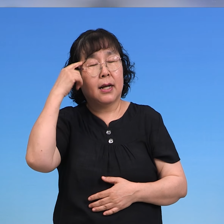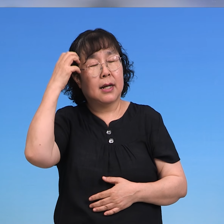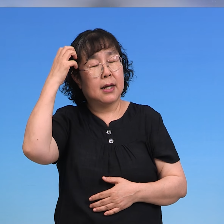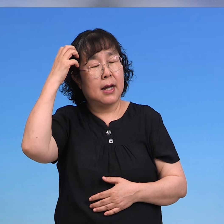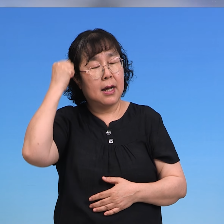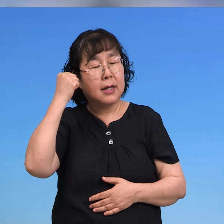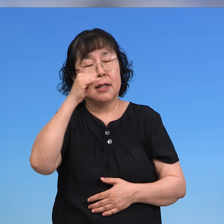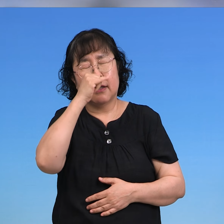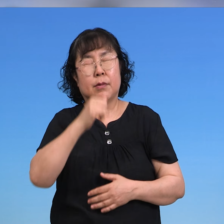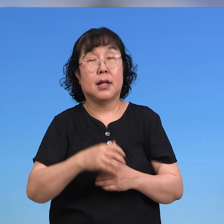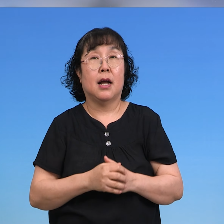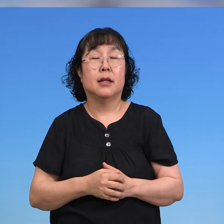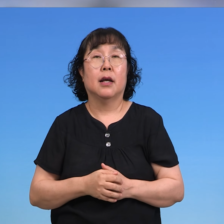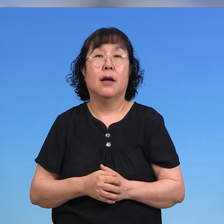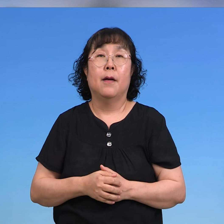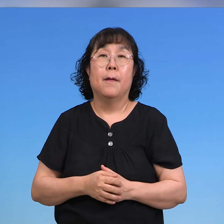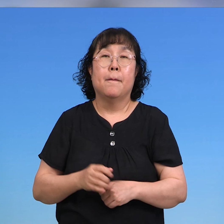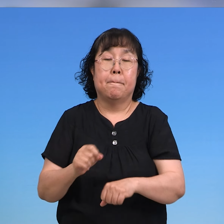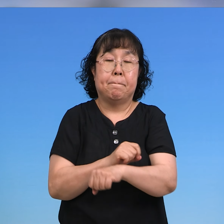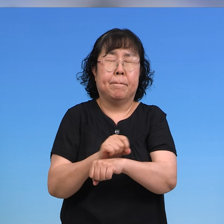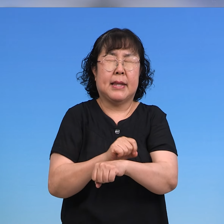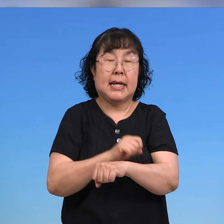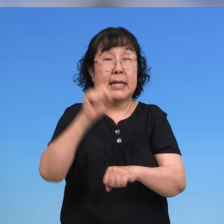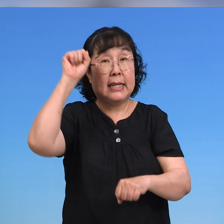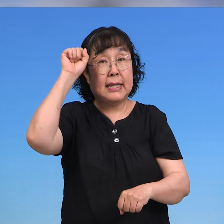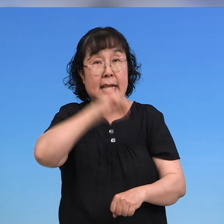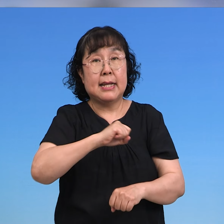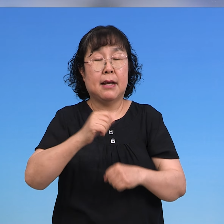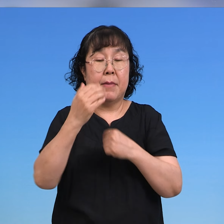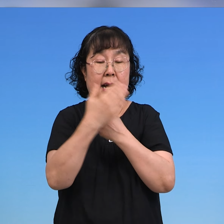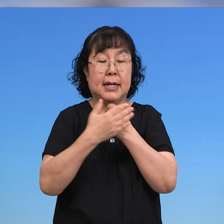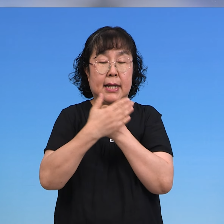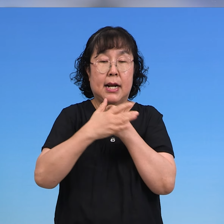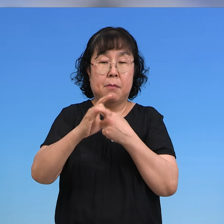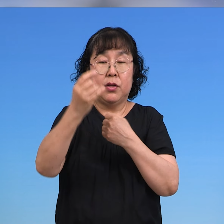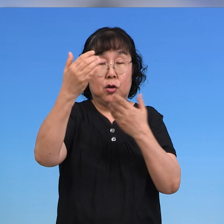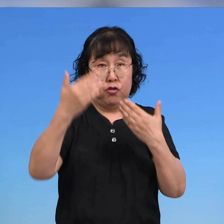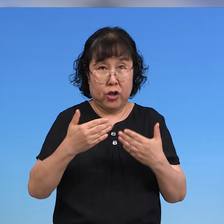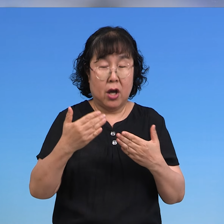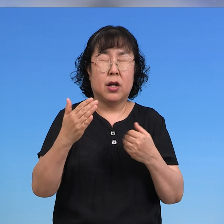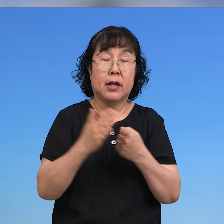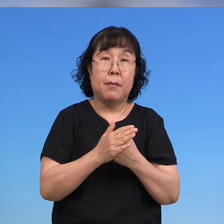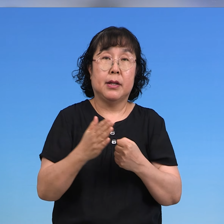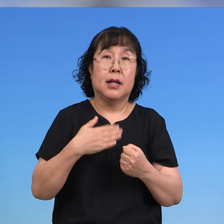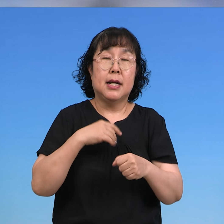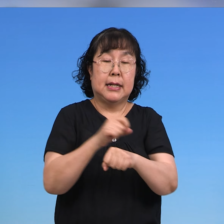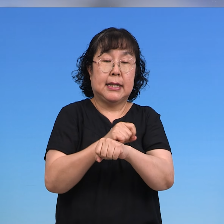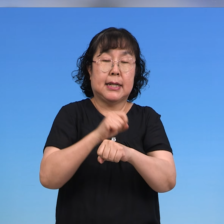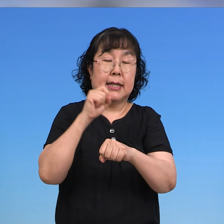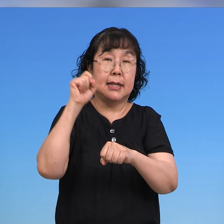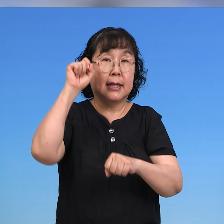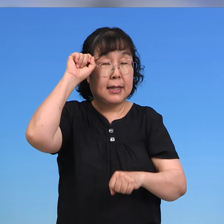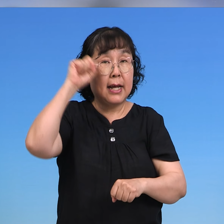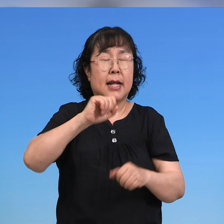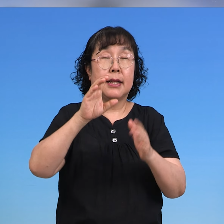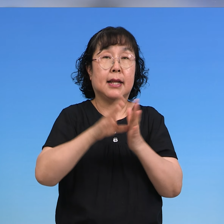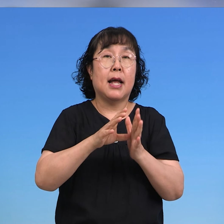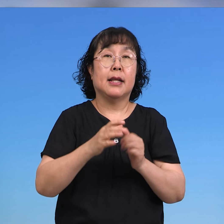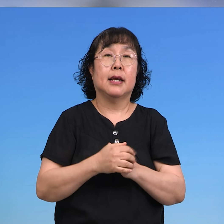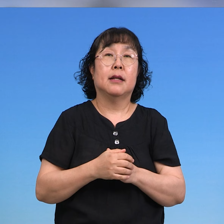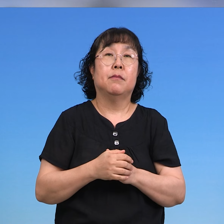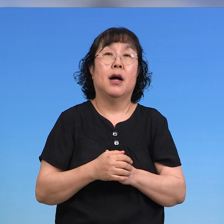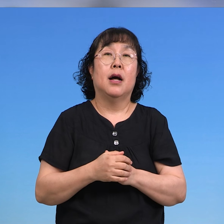있는데요. 이제 특세가 막 너무 은혜를 보통 저에게 먼저 주시기 때문에 특세 때는 거의 막 목